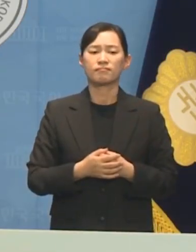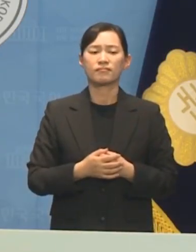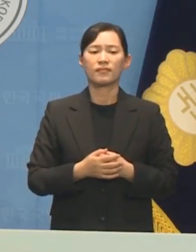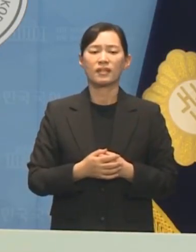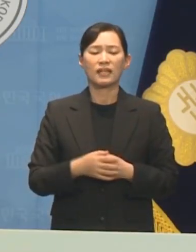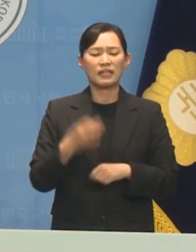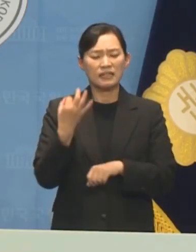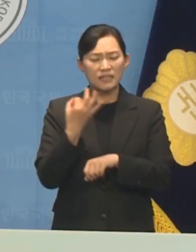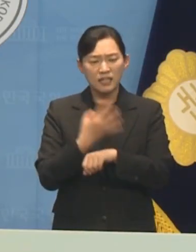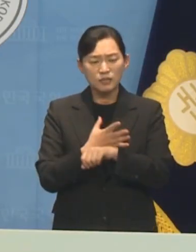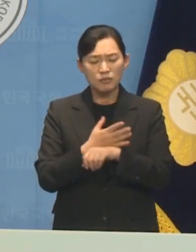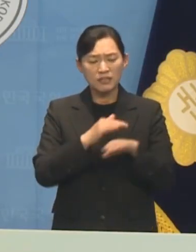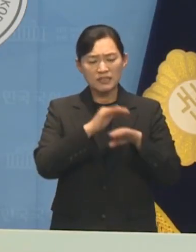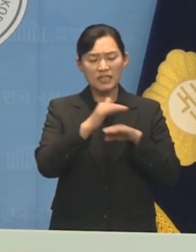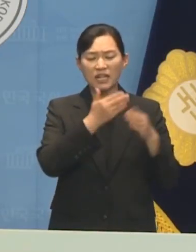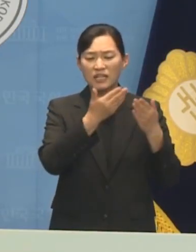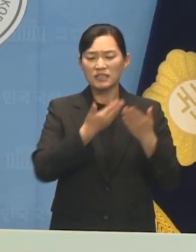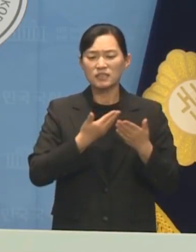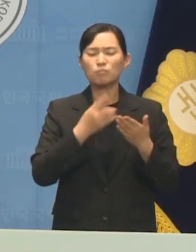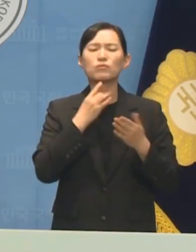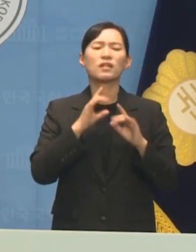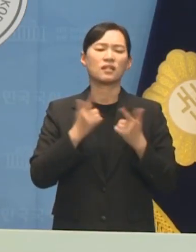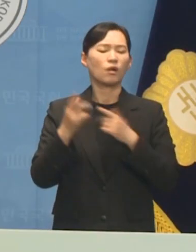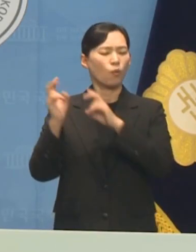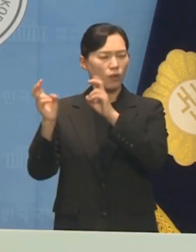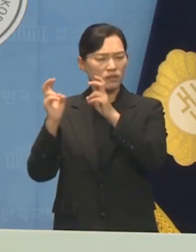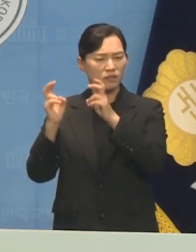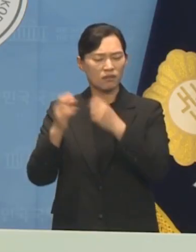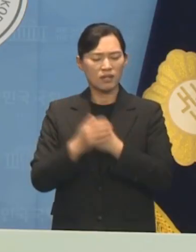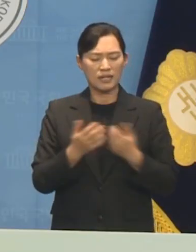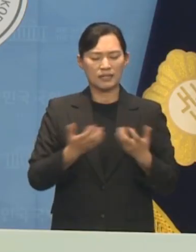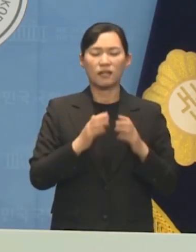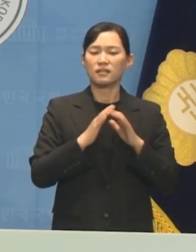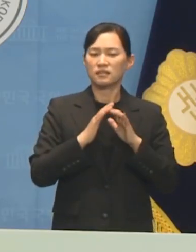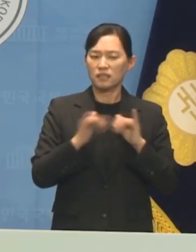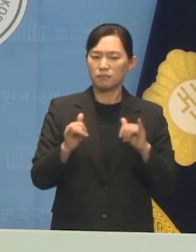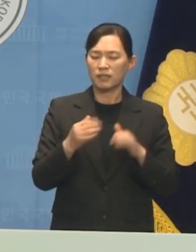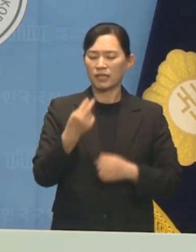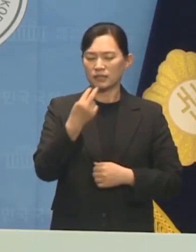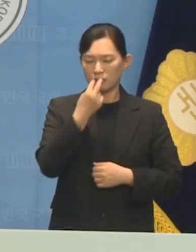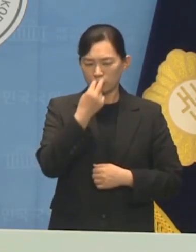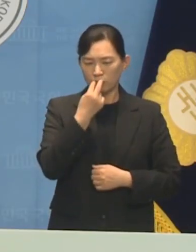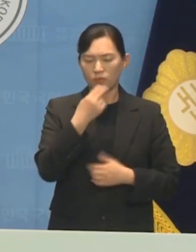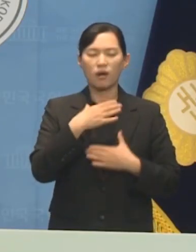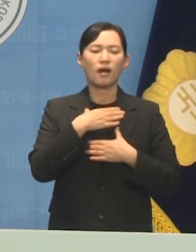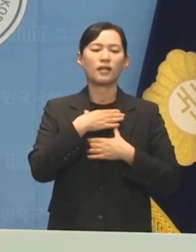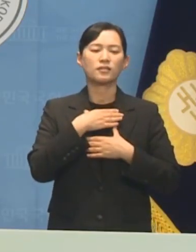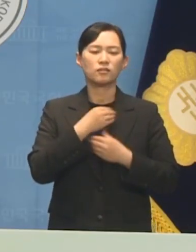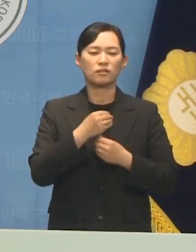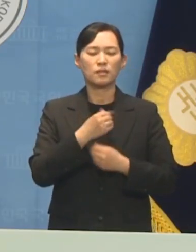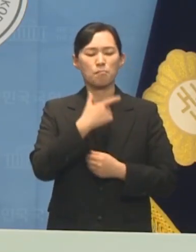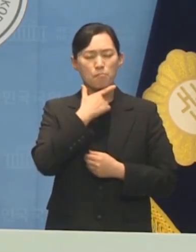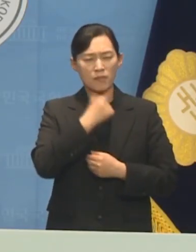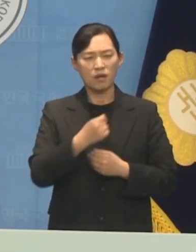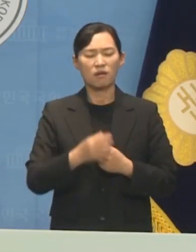이는 단순한 차량 지급을 넘어 회사가 현장 노동자들의 생명과 안전을